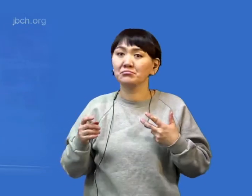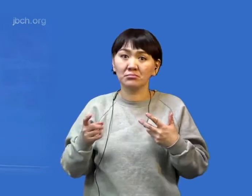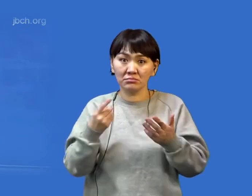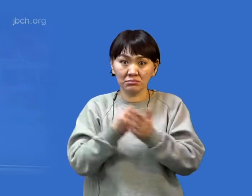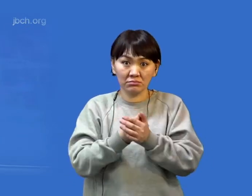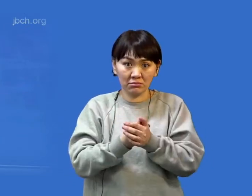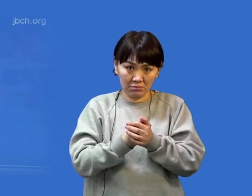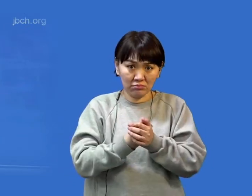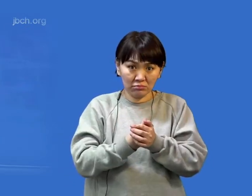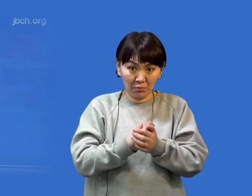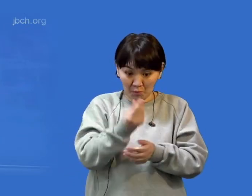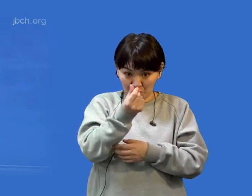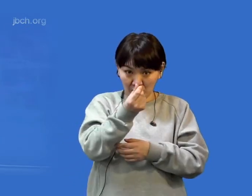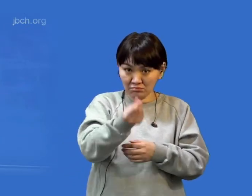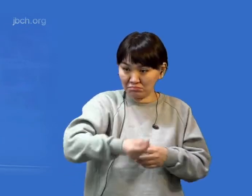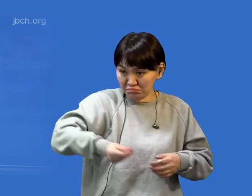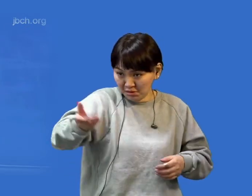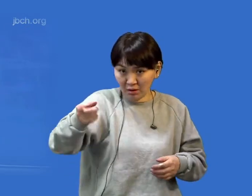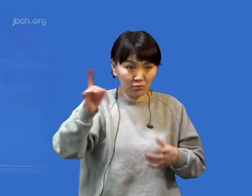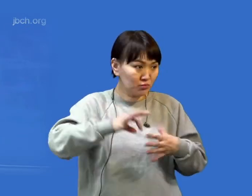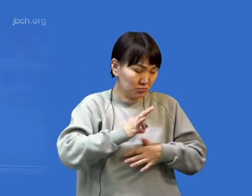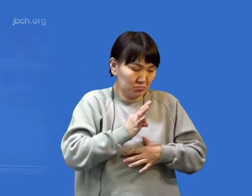Мөнгөөр хүний сүнсийг аварч чадах юм уу?